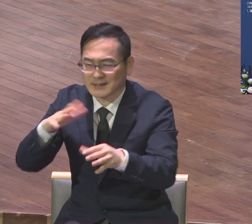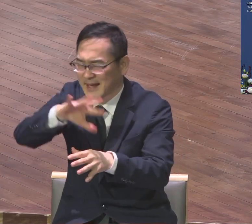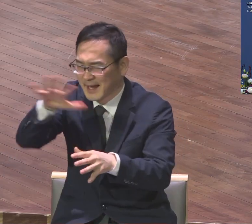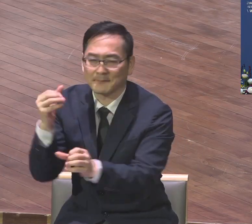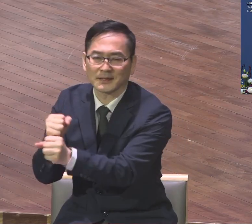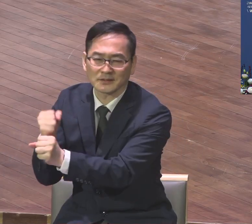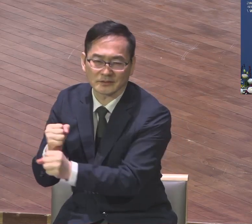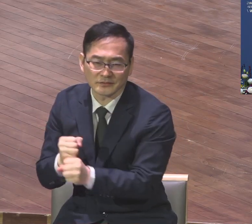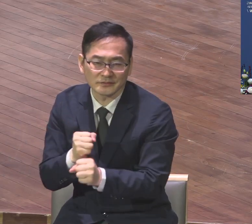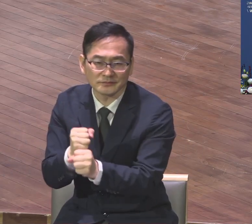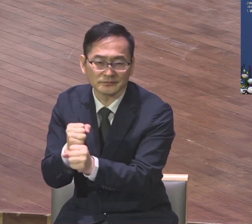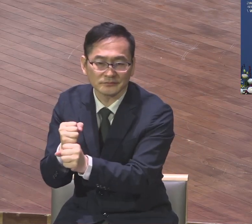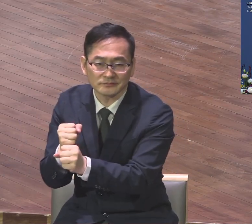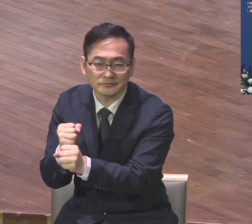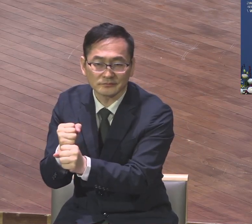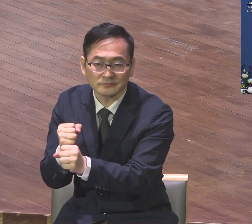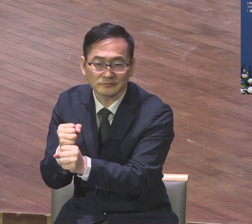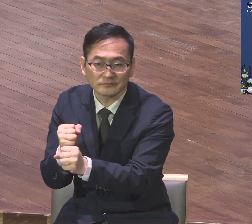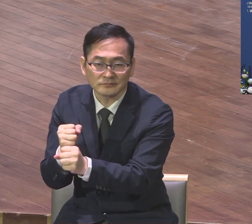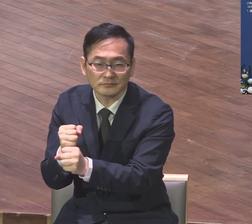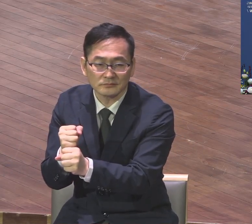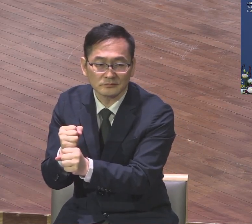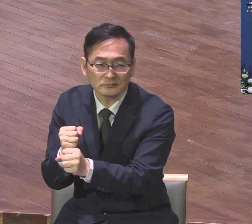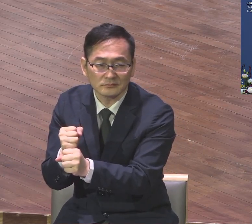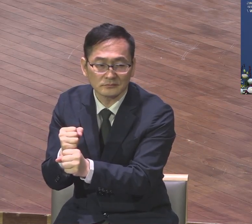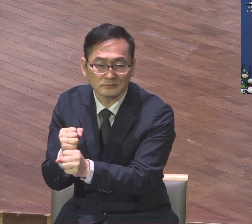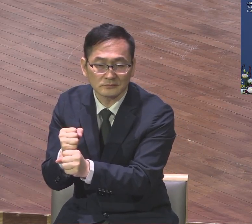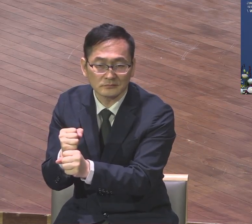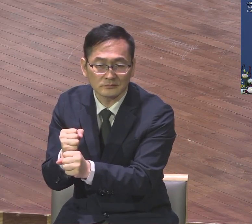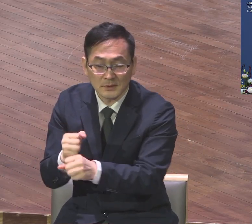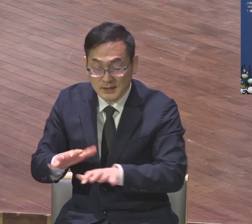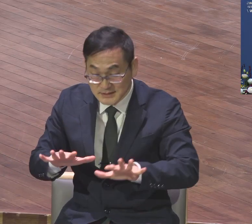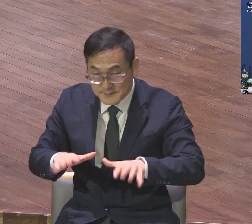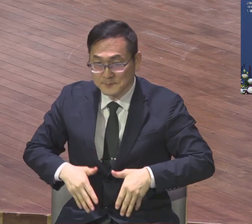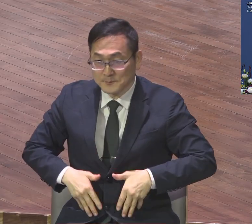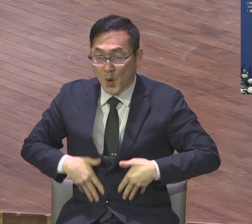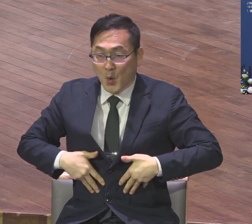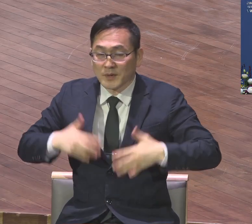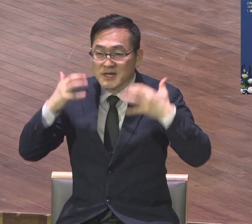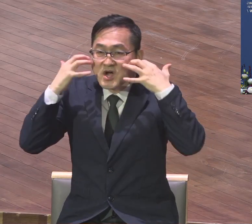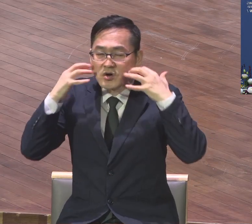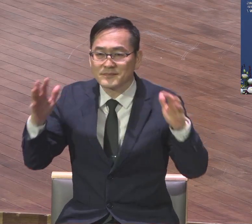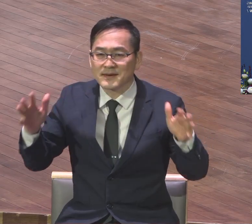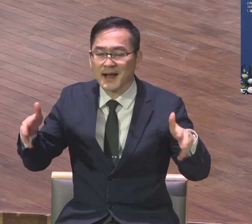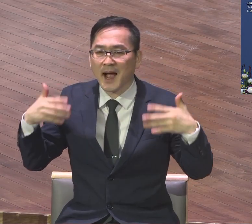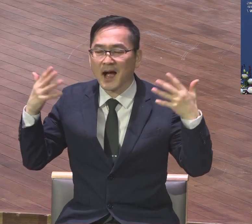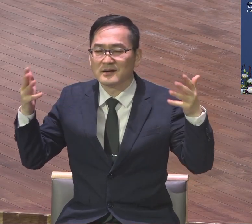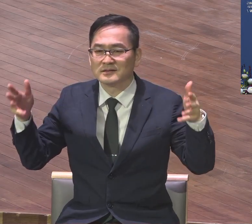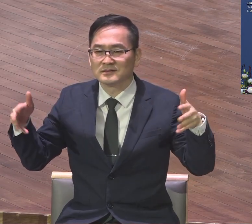어떤 봄, 여름, 가을,